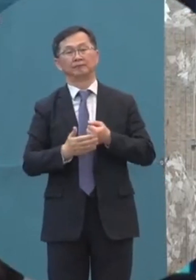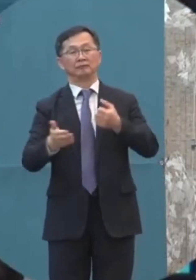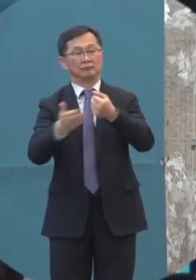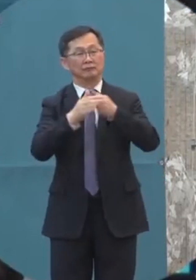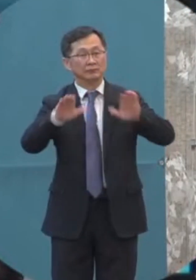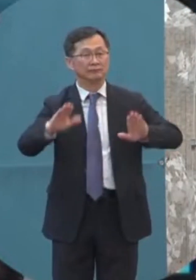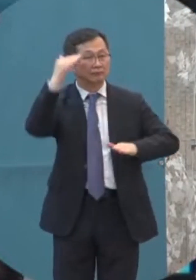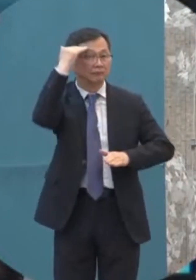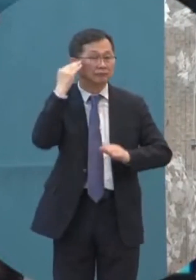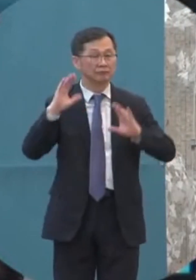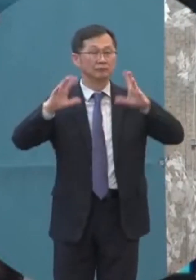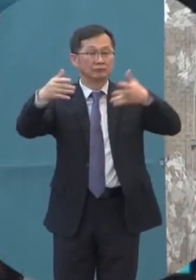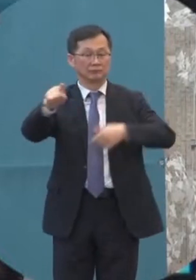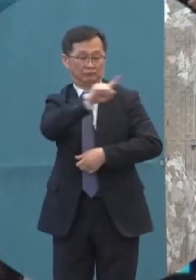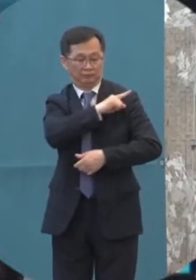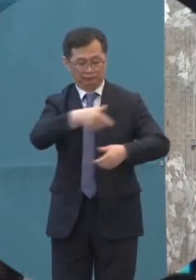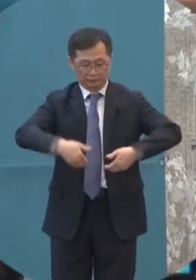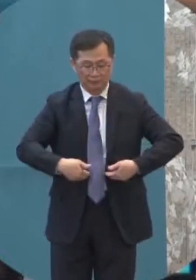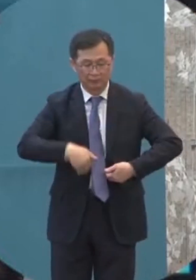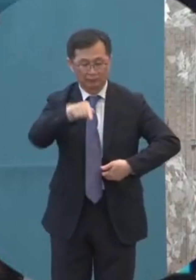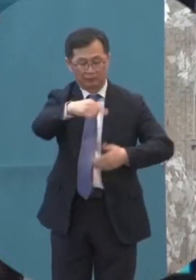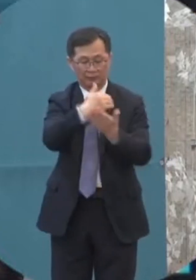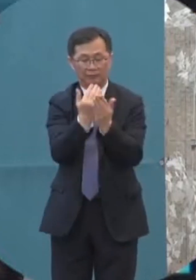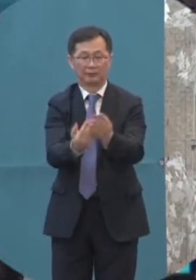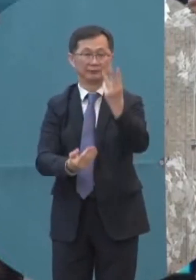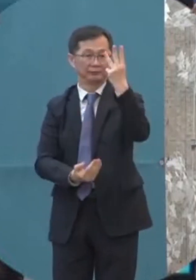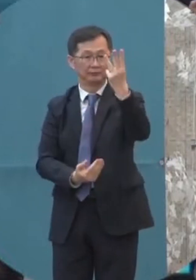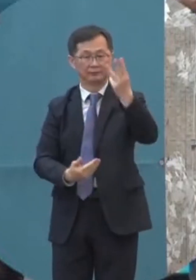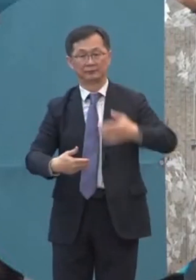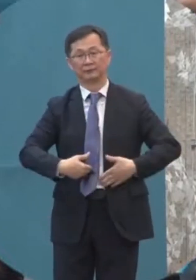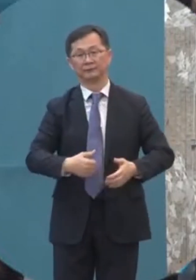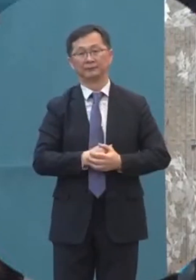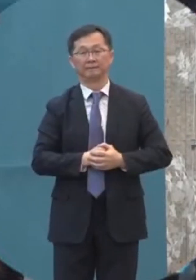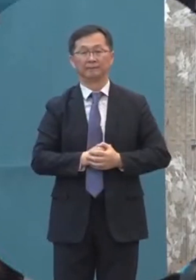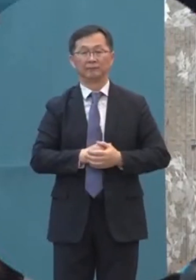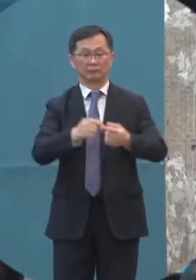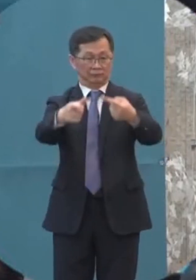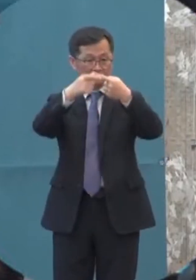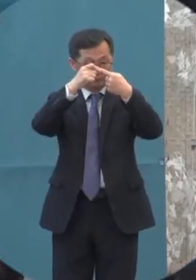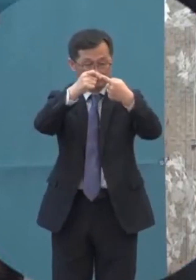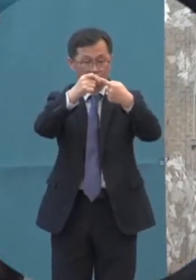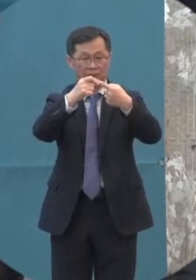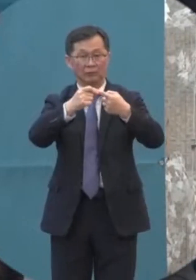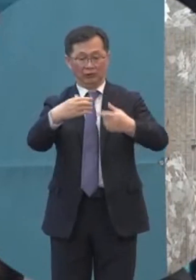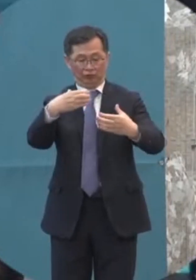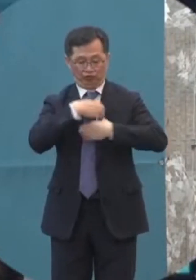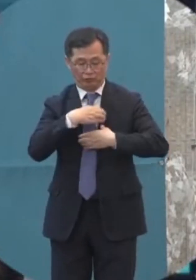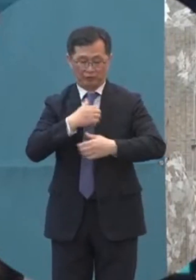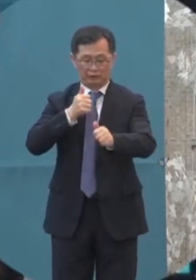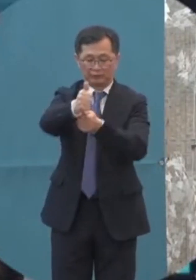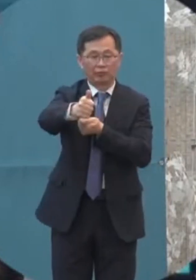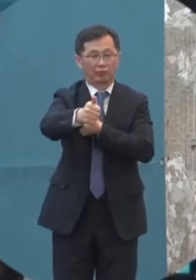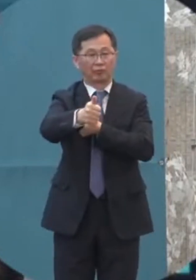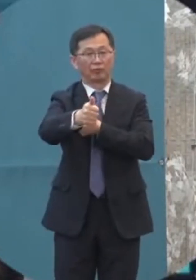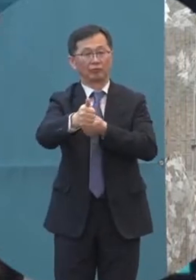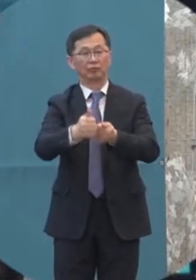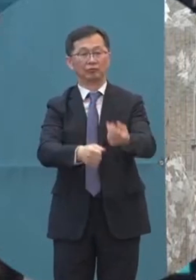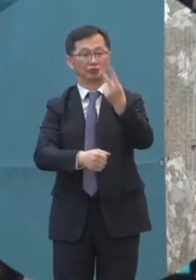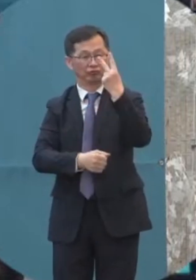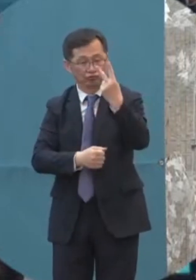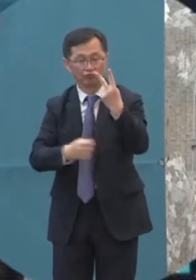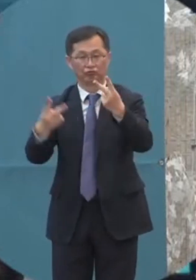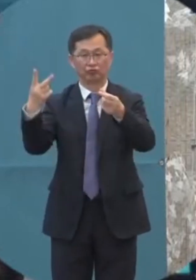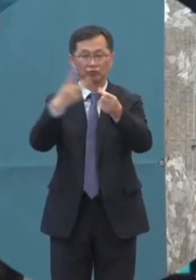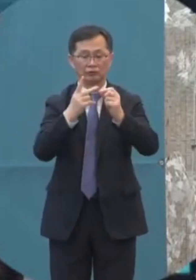지금 대한민국에 가장 필요한 것은 세 가지라고 생각합니다. 첫째는 위기 극복,